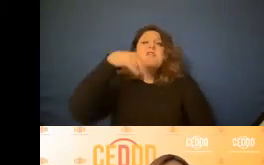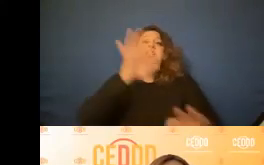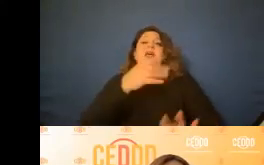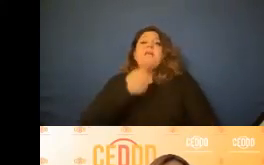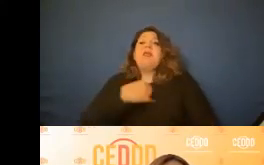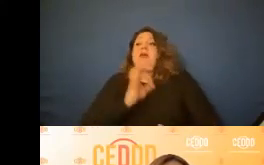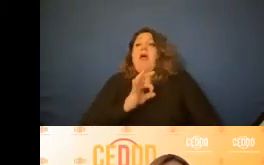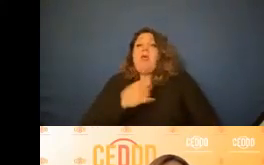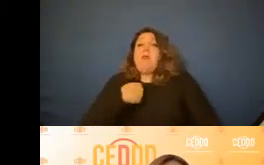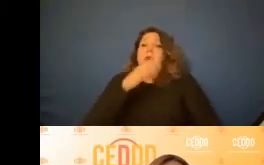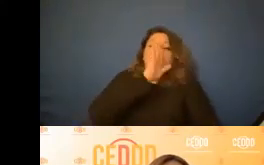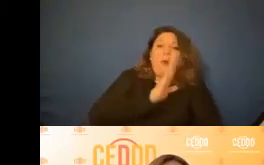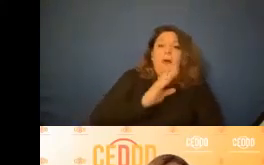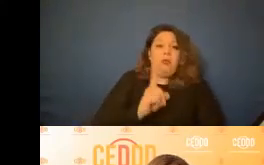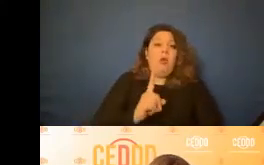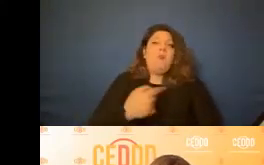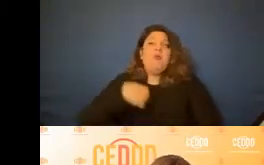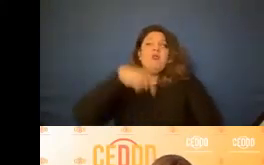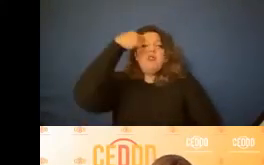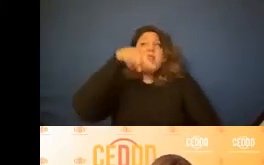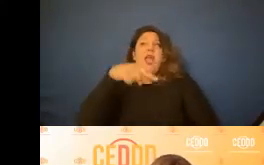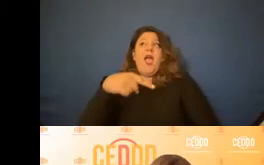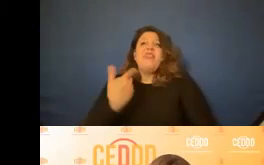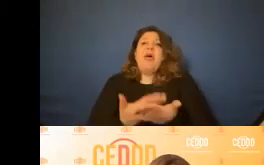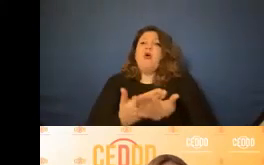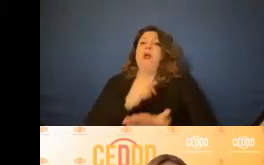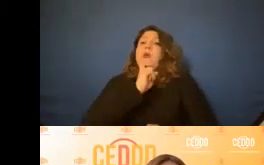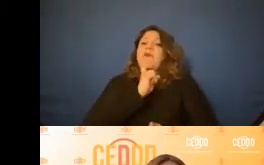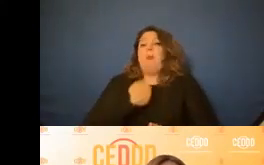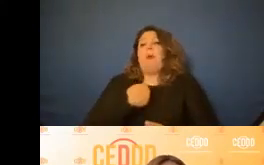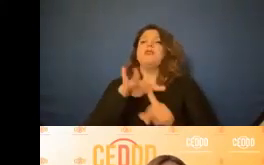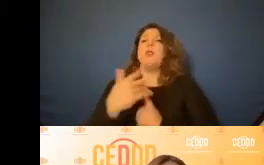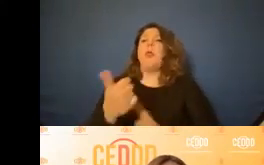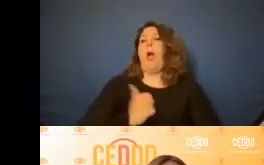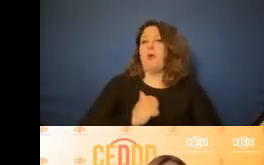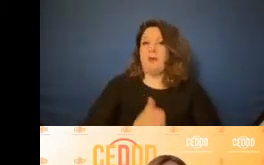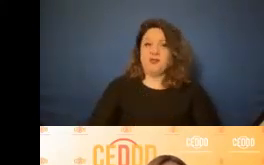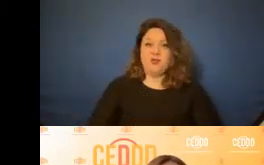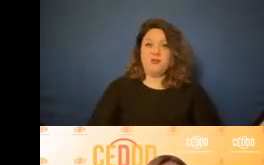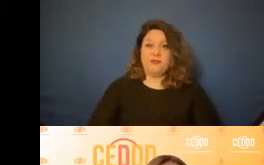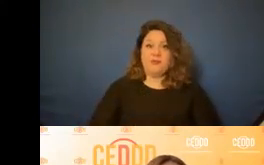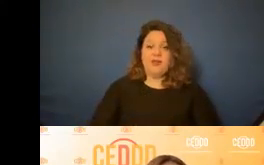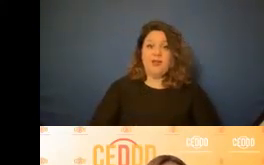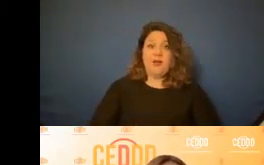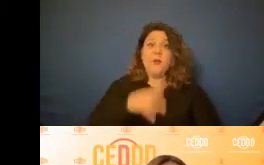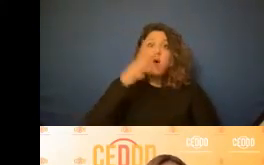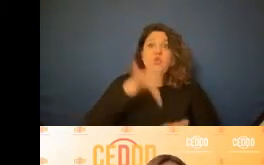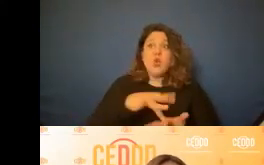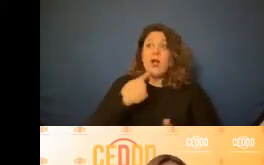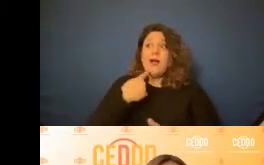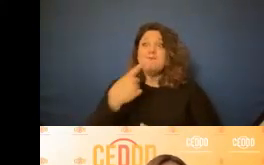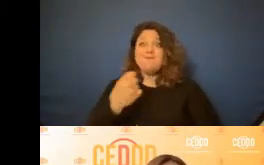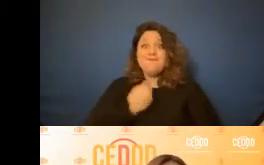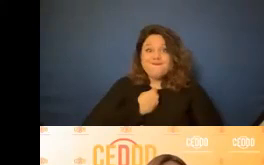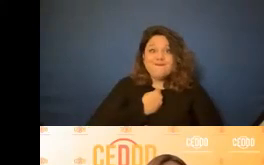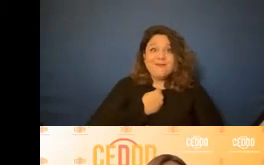oculto, que es muy difícil de demostrar, pues me aprovecho de la situación. Porque cuando no se dice nada, lo único que puede suceder es